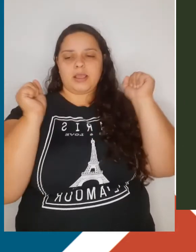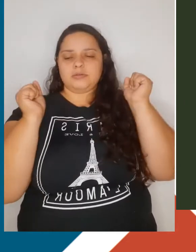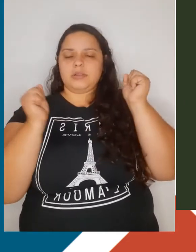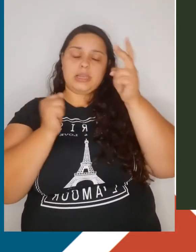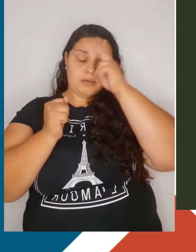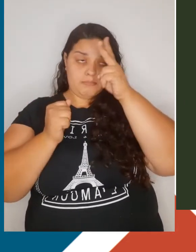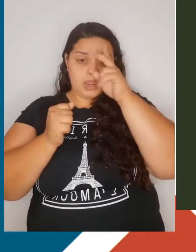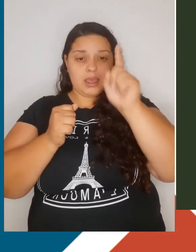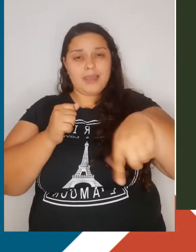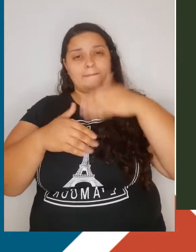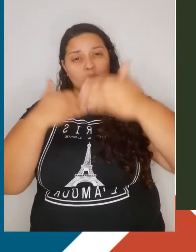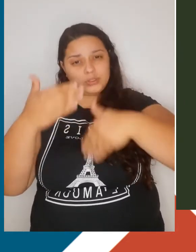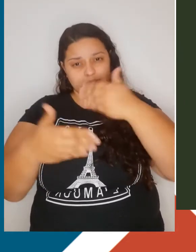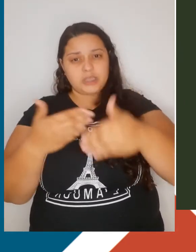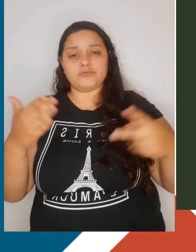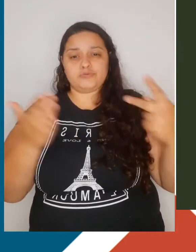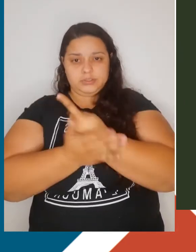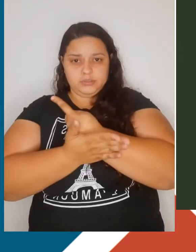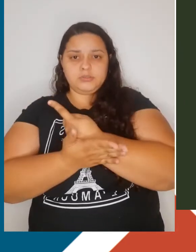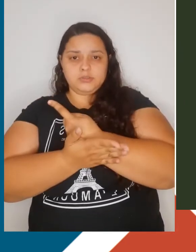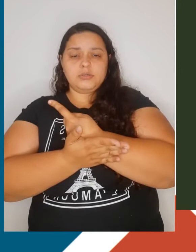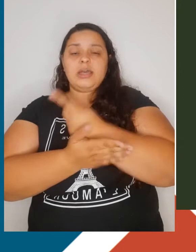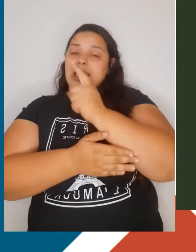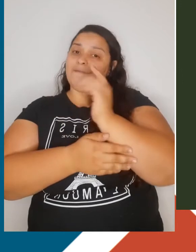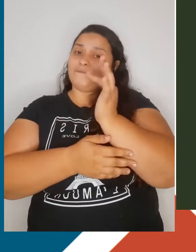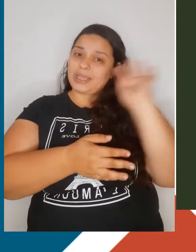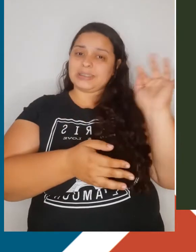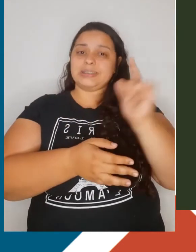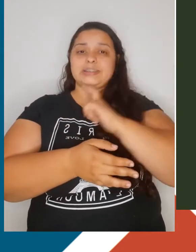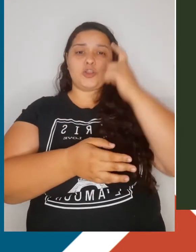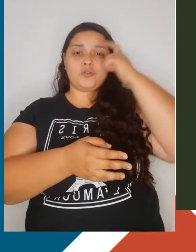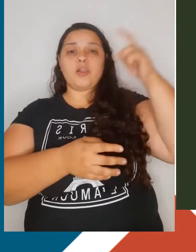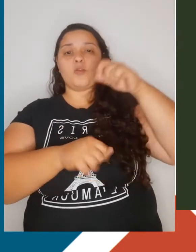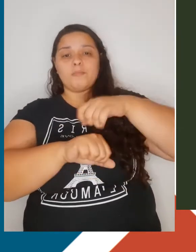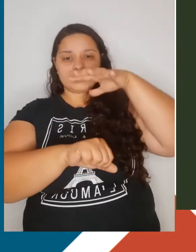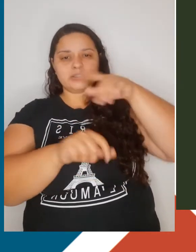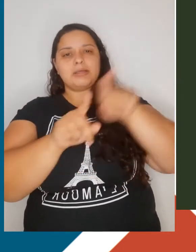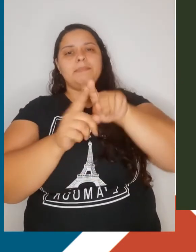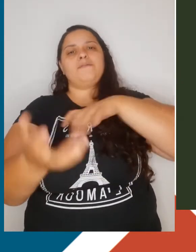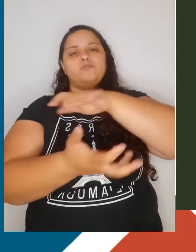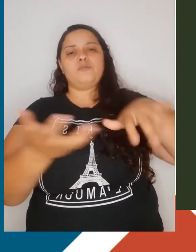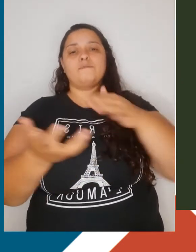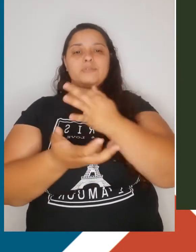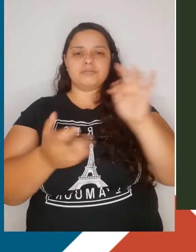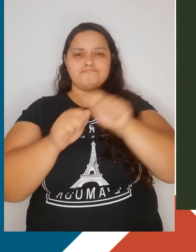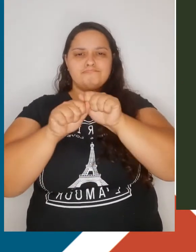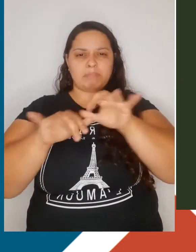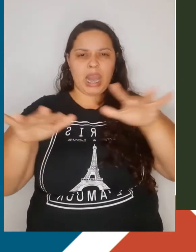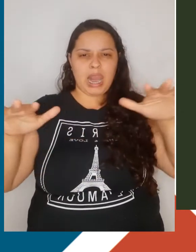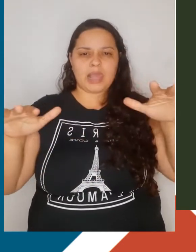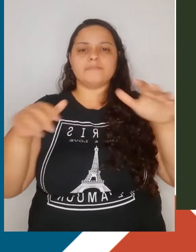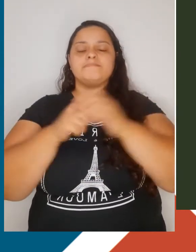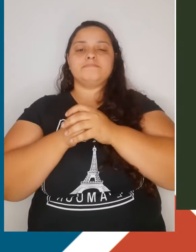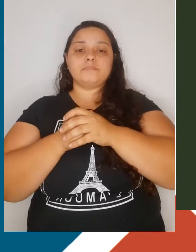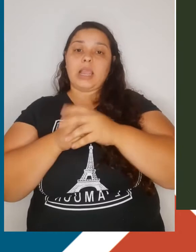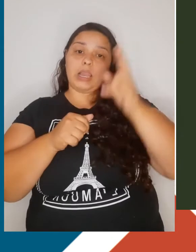liberdade. É importante lembrar que enquanto esse processo revolucionário acontecia, na França, os ideais iluministas da Revolução